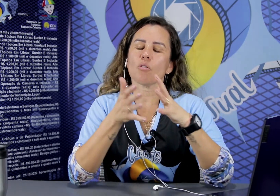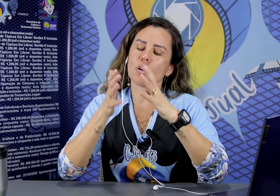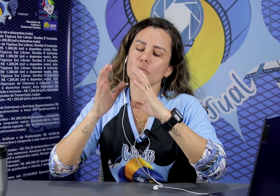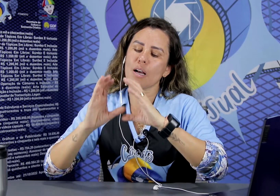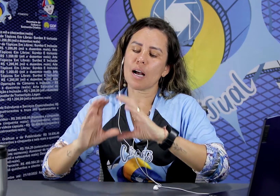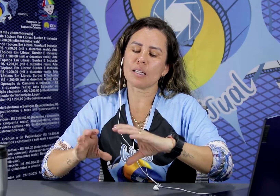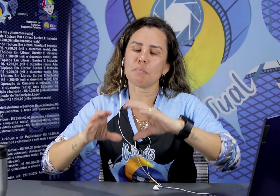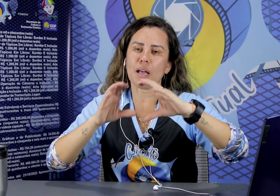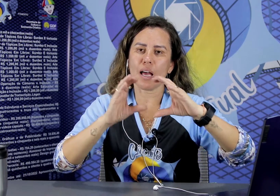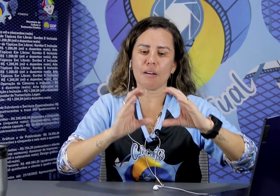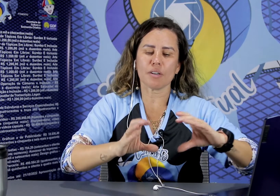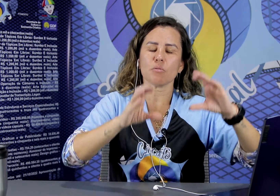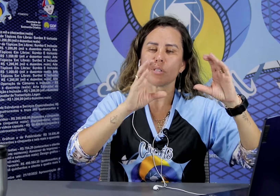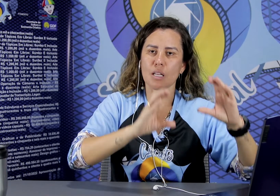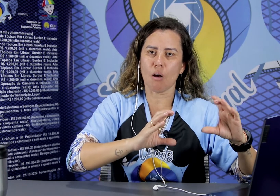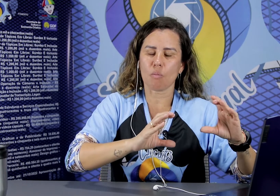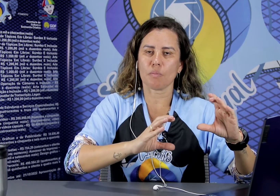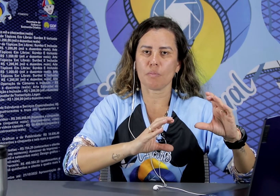colocando cada palavra um sinal.